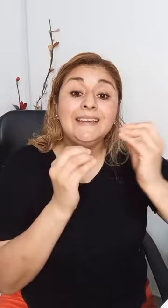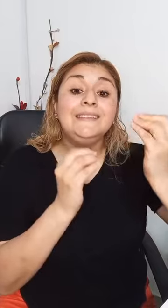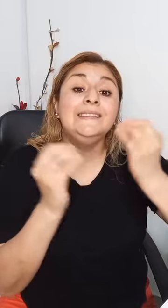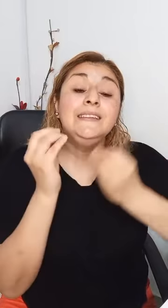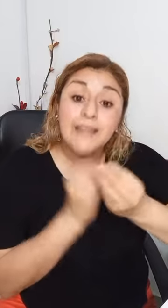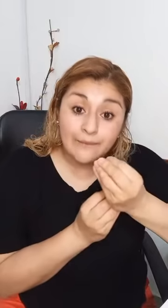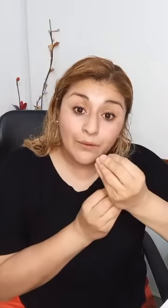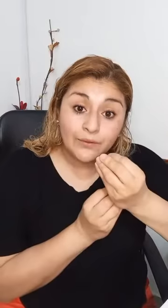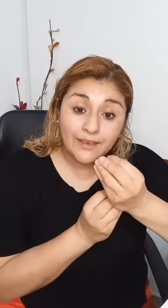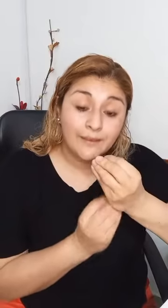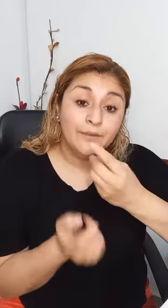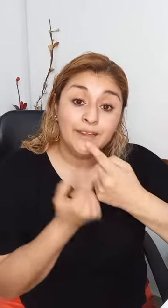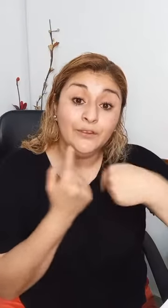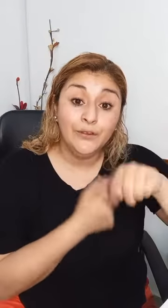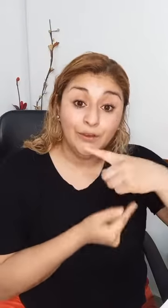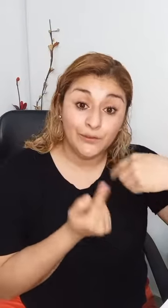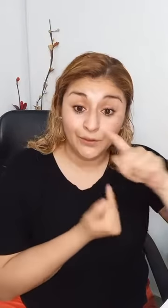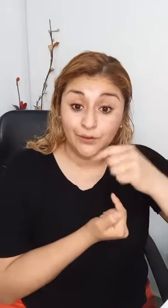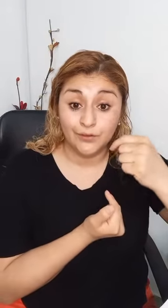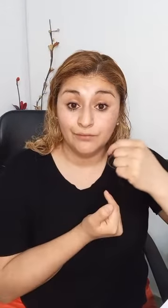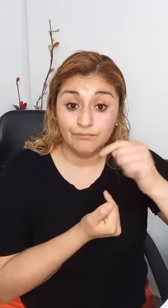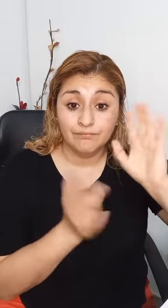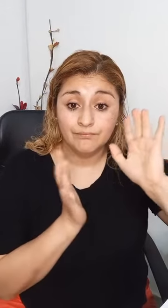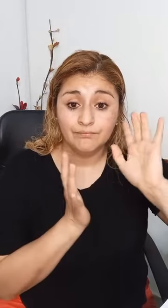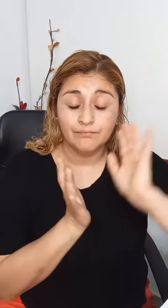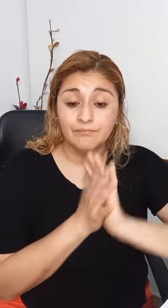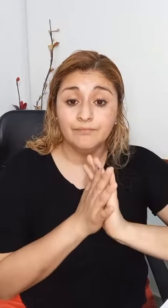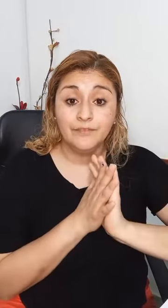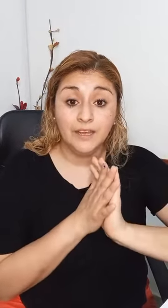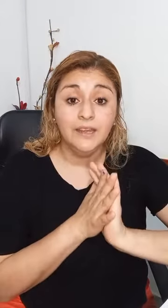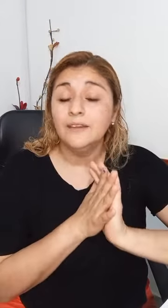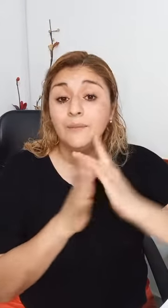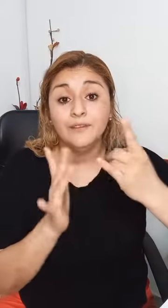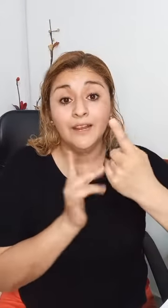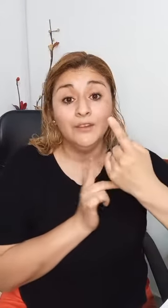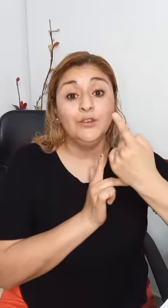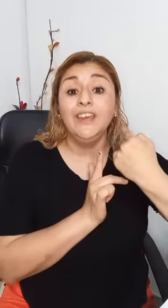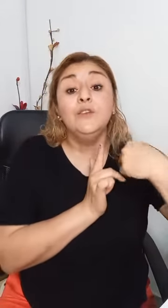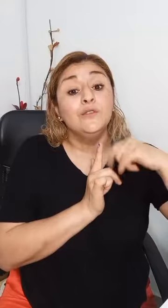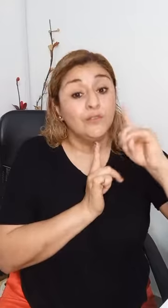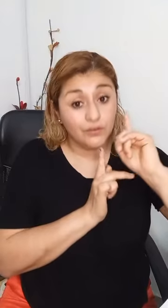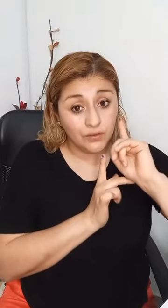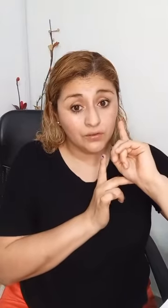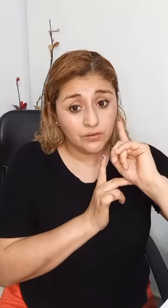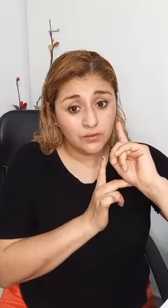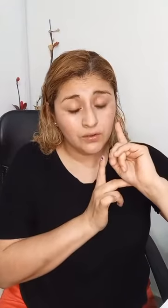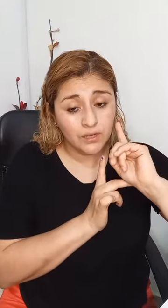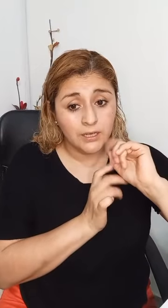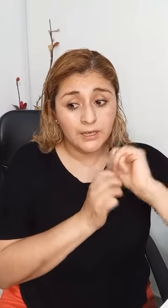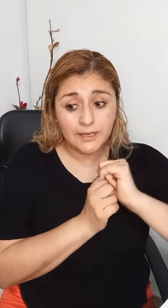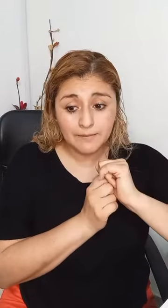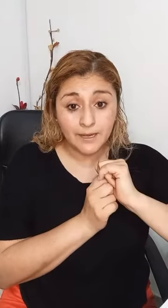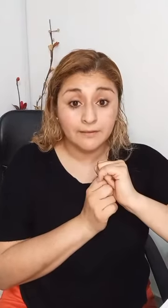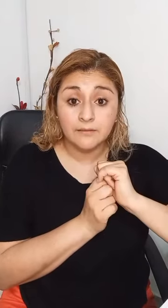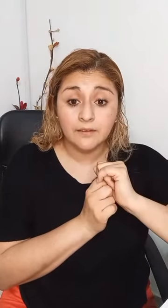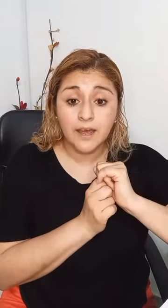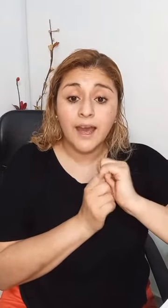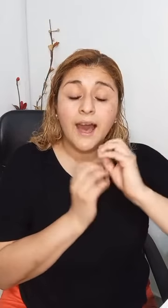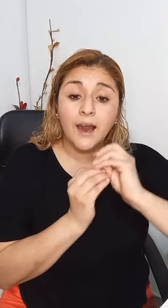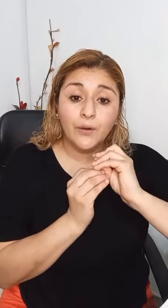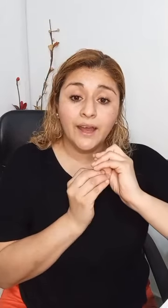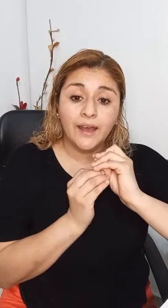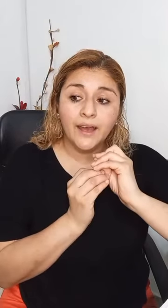si necesitamos, estamos hablando de nosotros, ¿sí? Estamos hablando de nosotros. Bien,